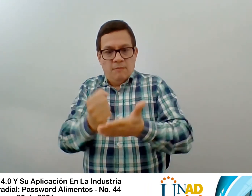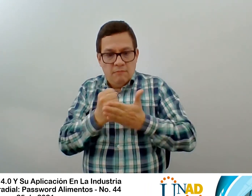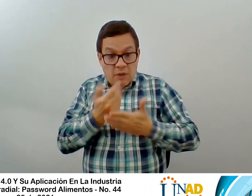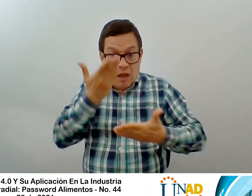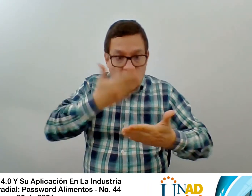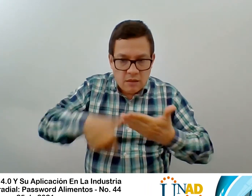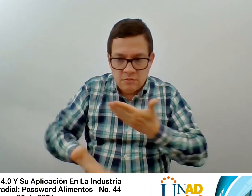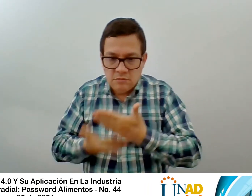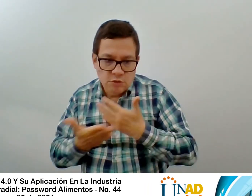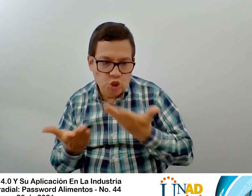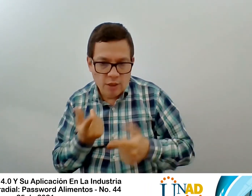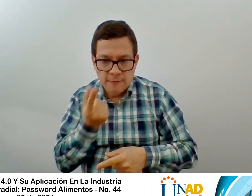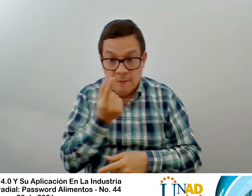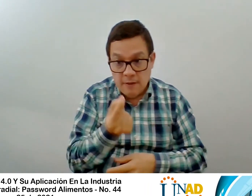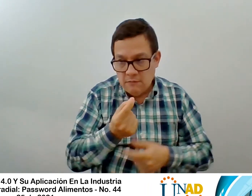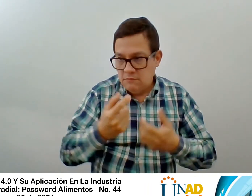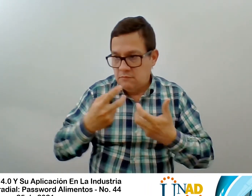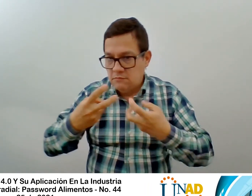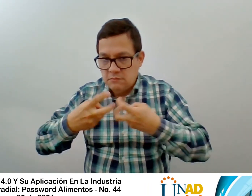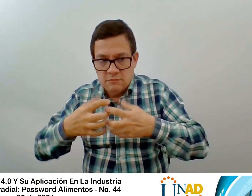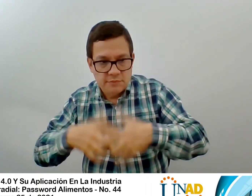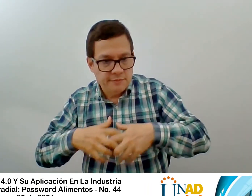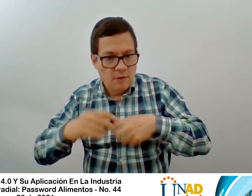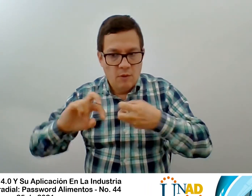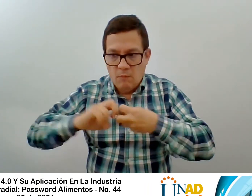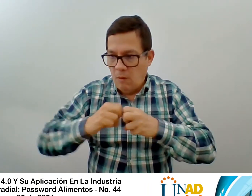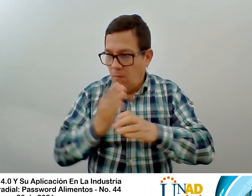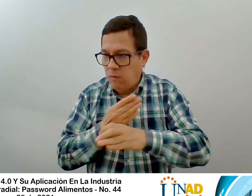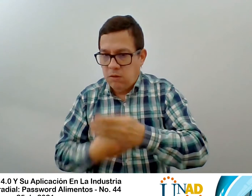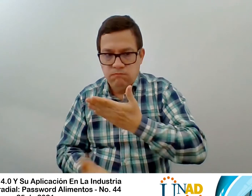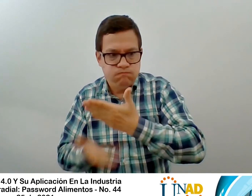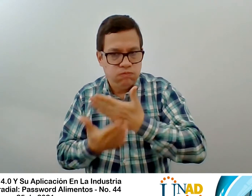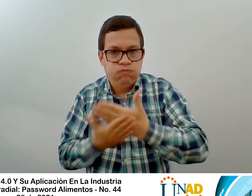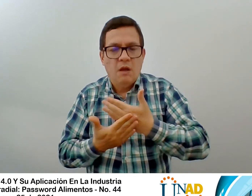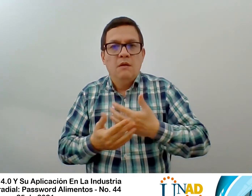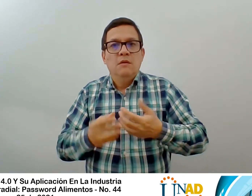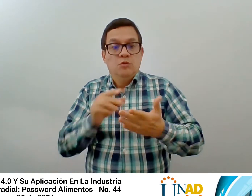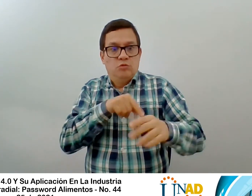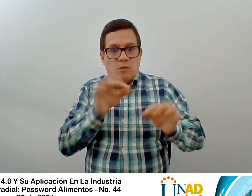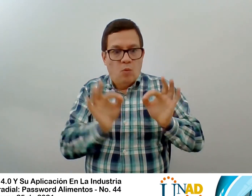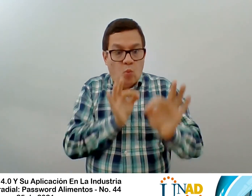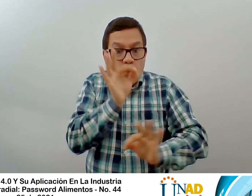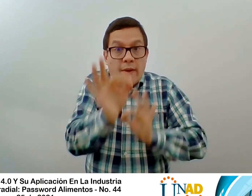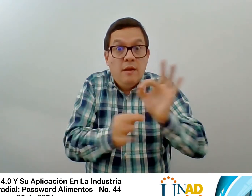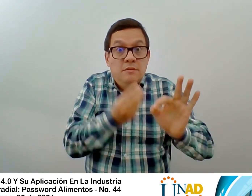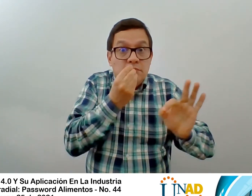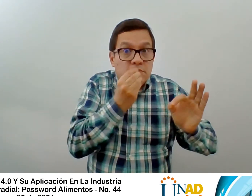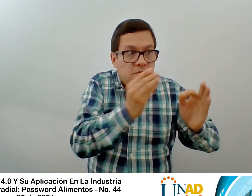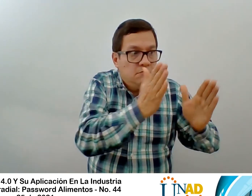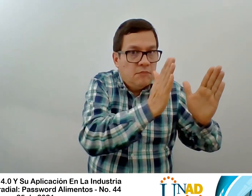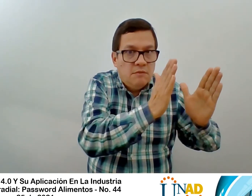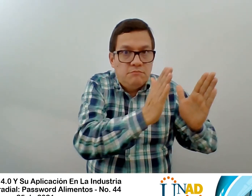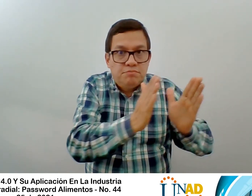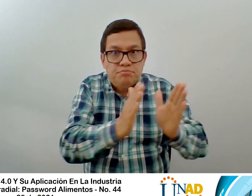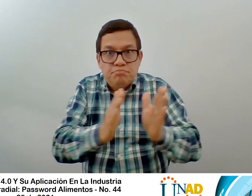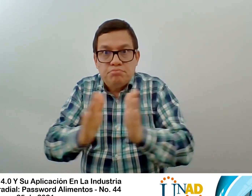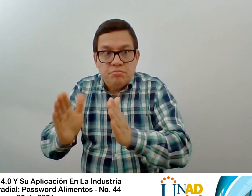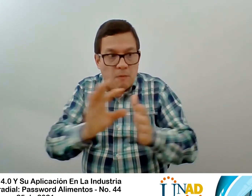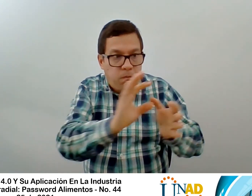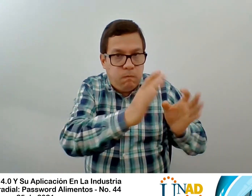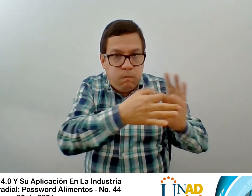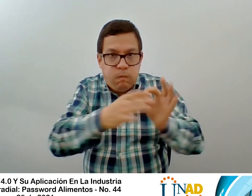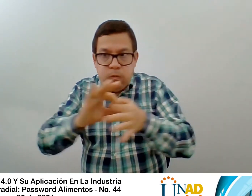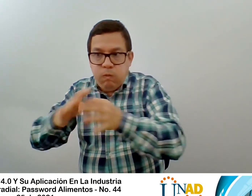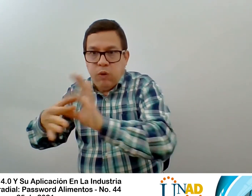más preventivos. Entonces, estas tecnologías serían un complemento de los sistemas de gestión de la seguridad e inocuidad